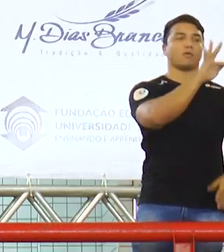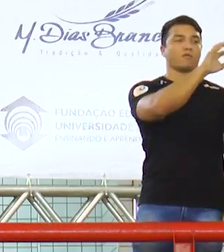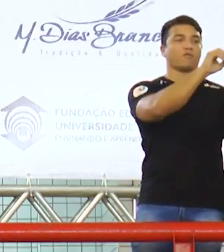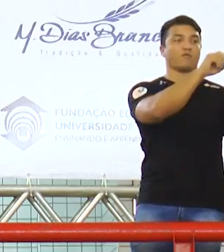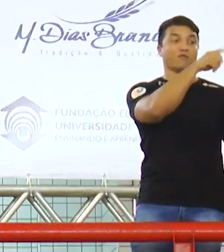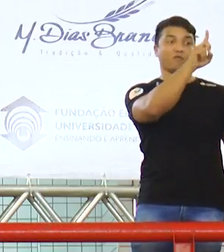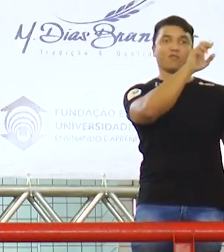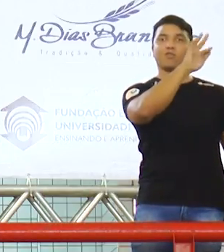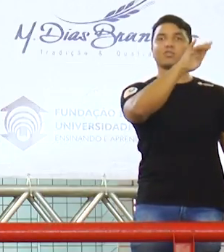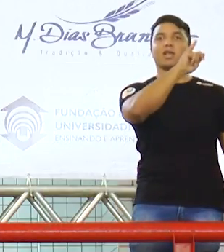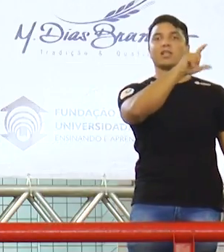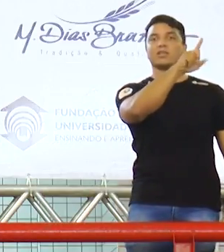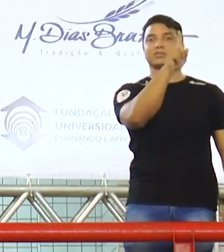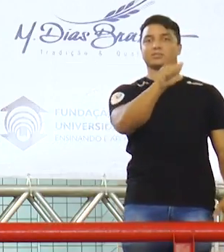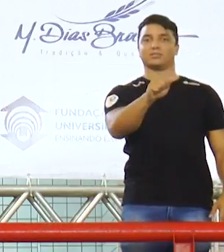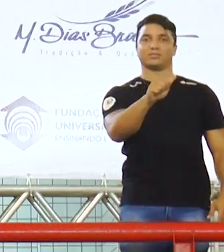Fortaleza.